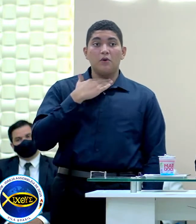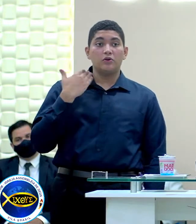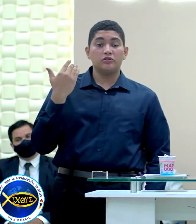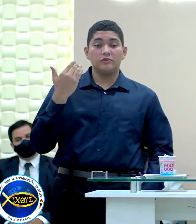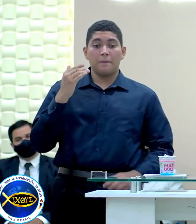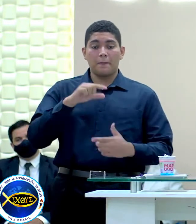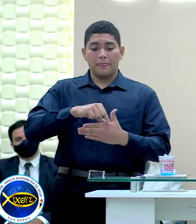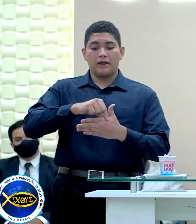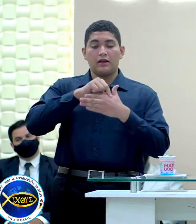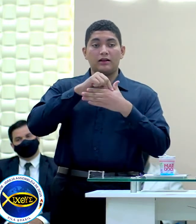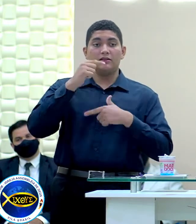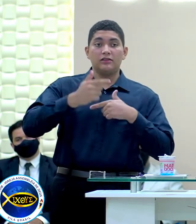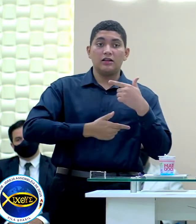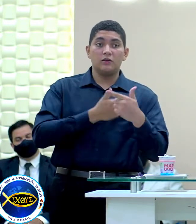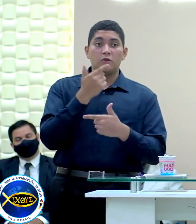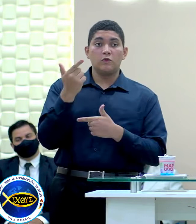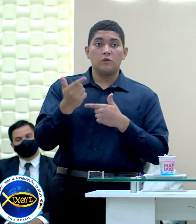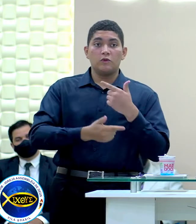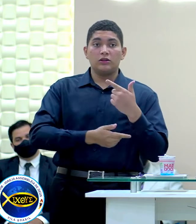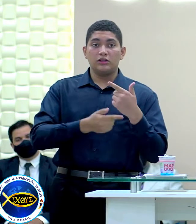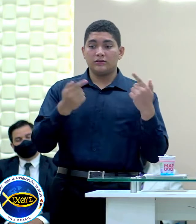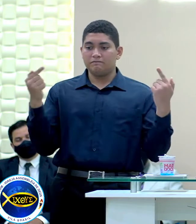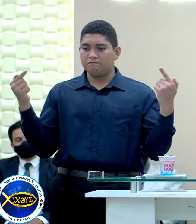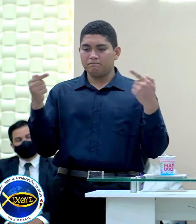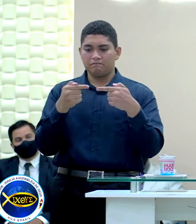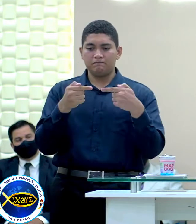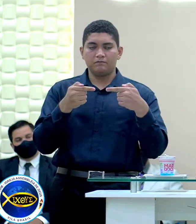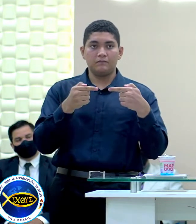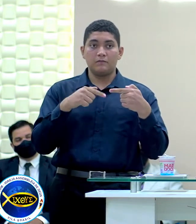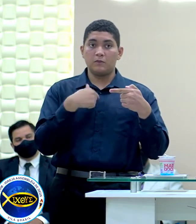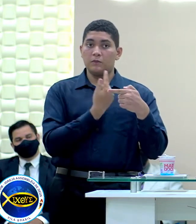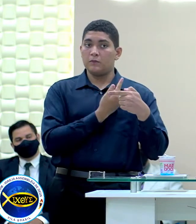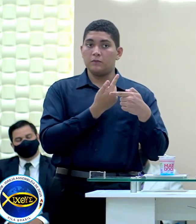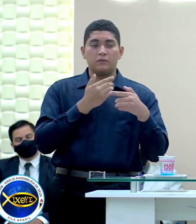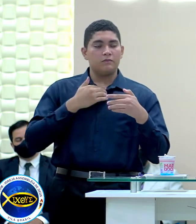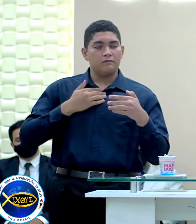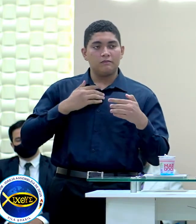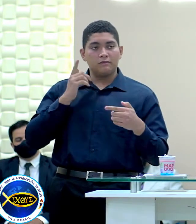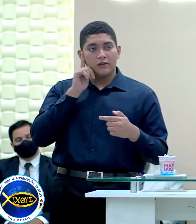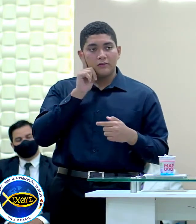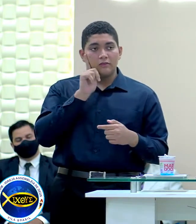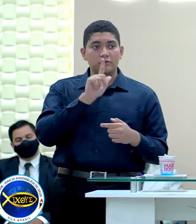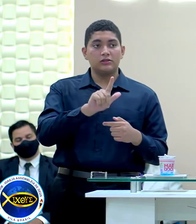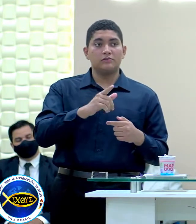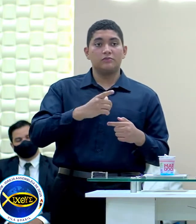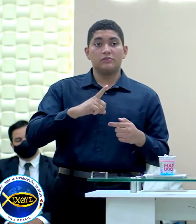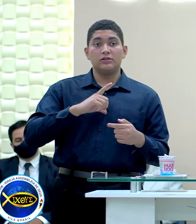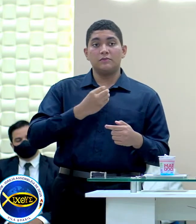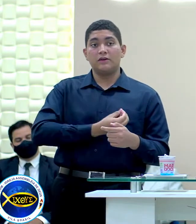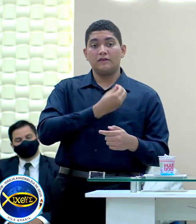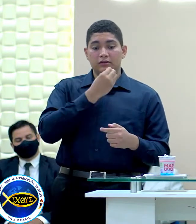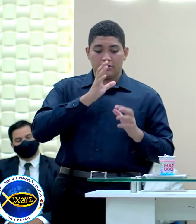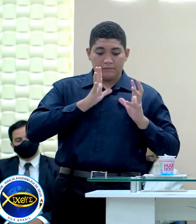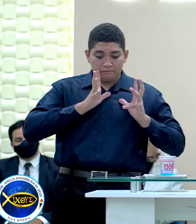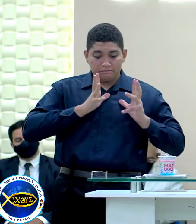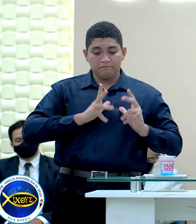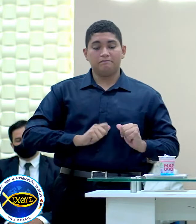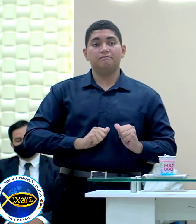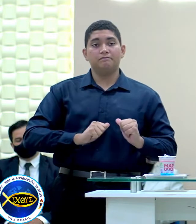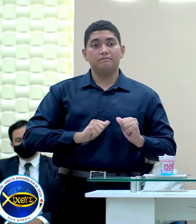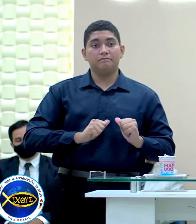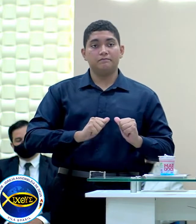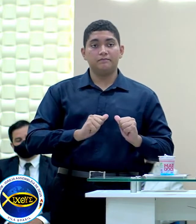luta diretamente para que nós não mantenhamos uma vida em